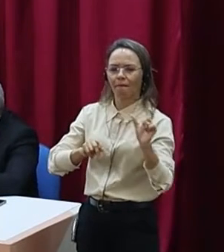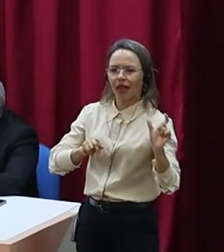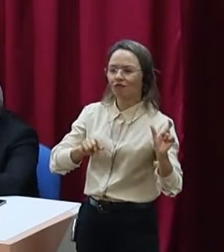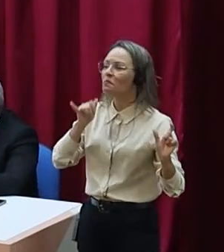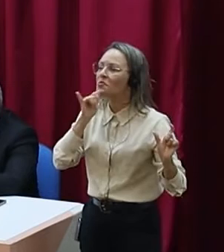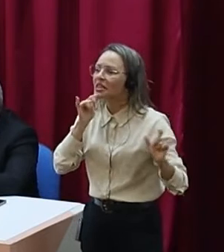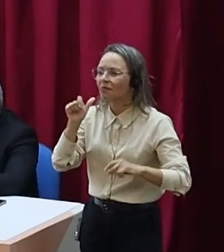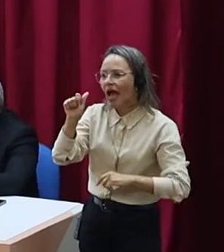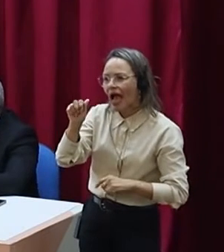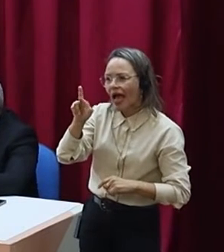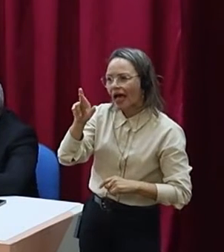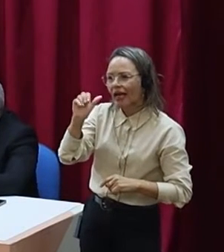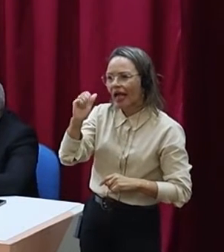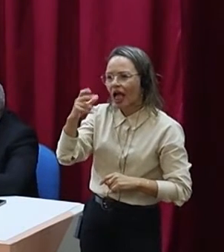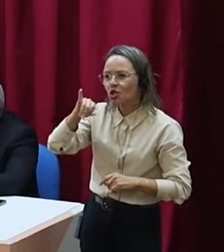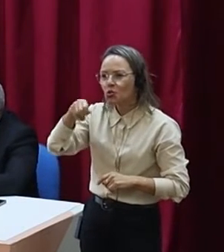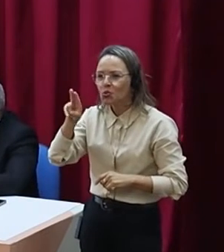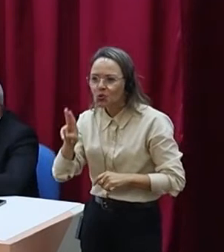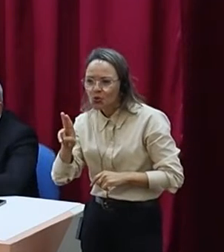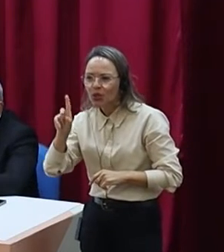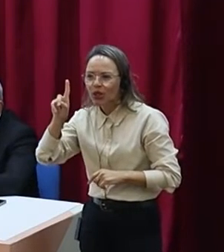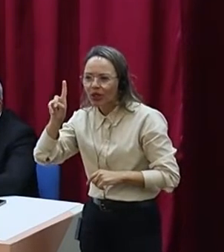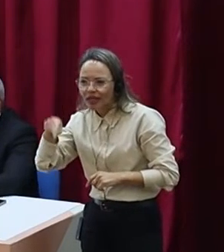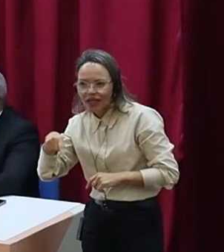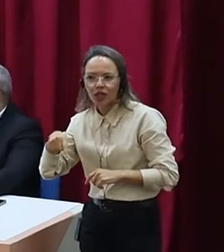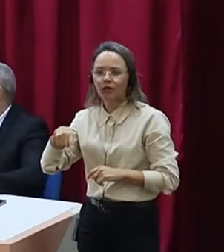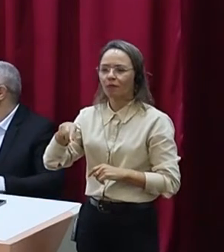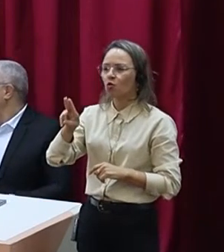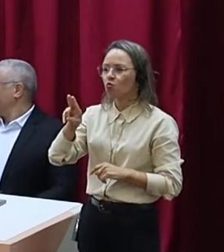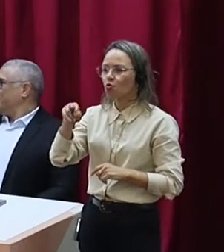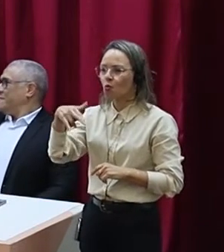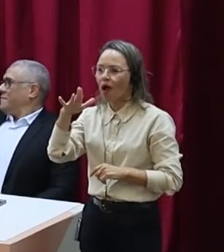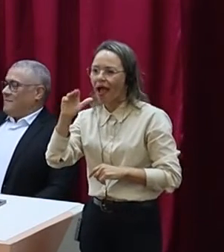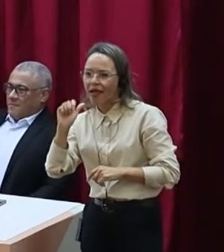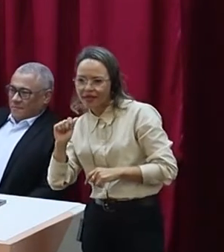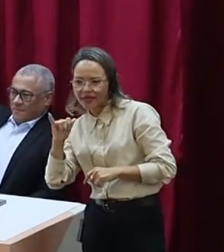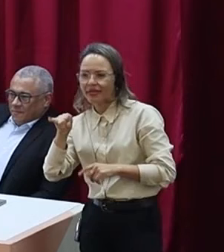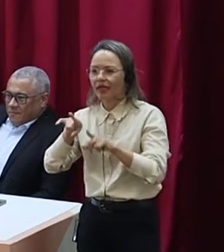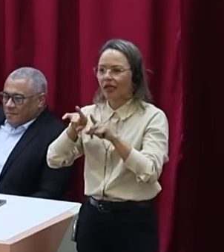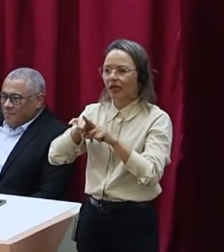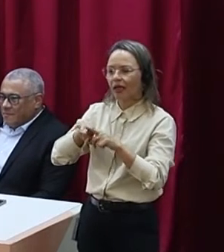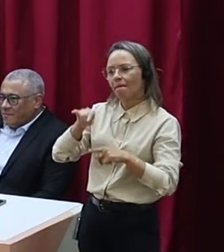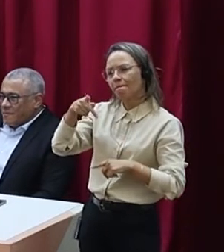tupí-guaraní, Tieté, Uruguay, la República Oriental de Uruguay, Paraguay, tantos